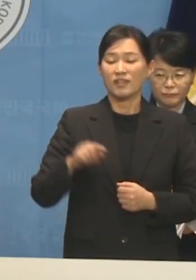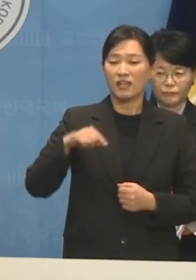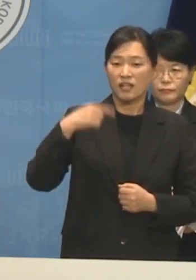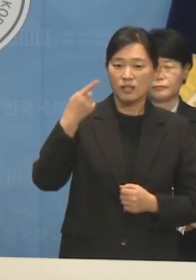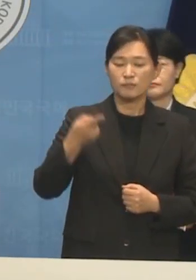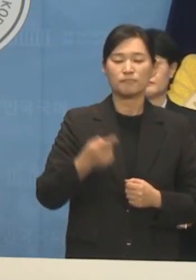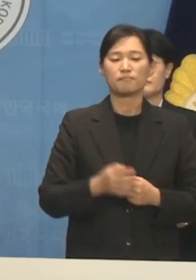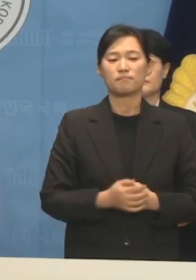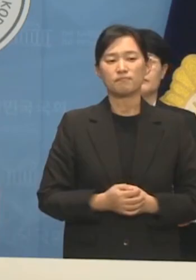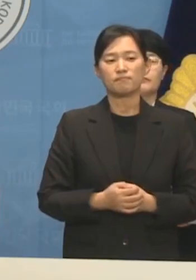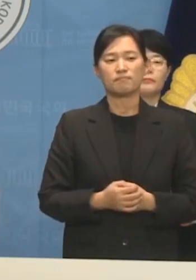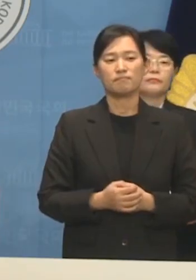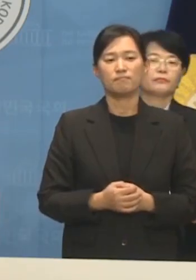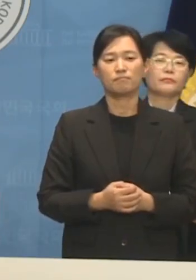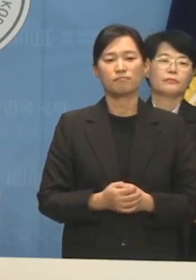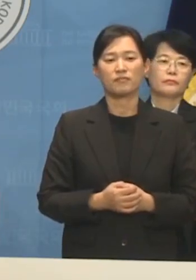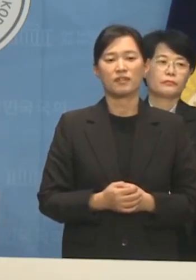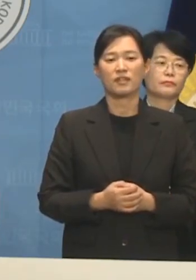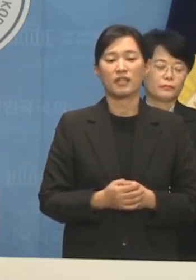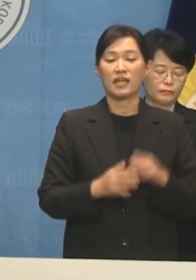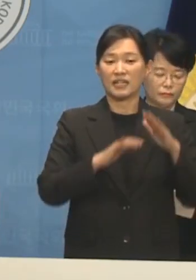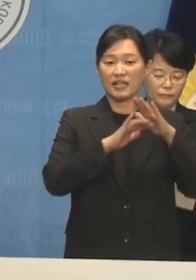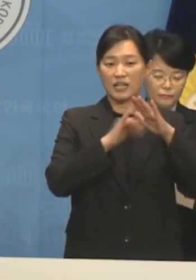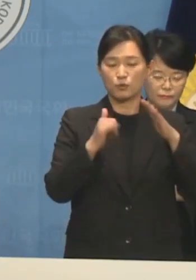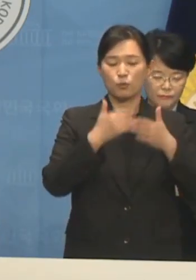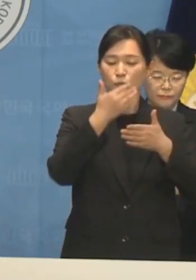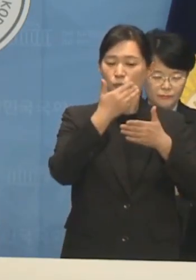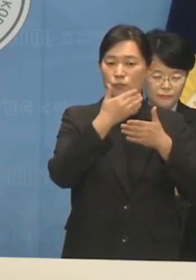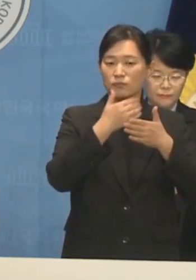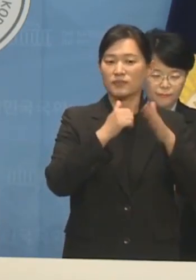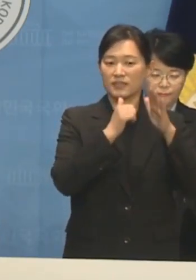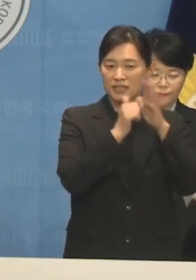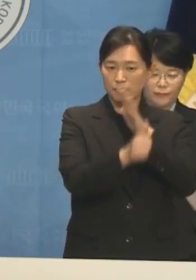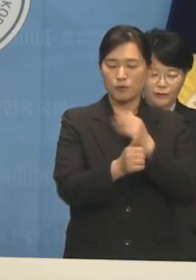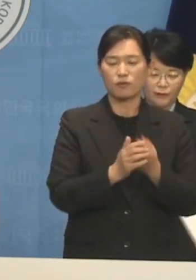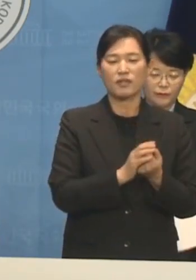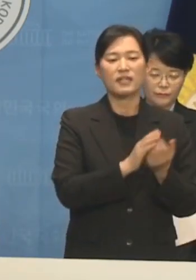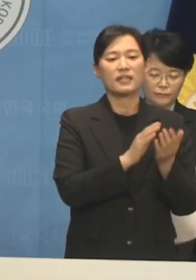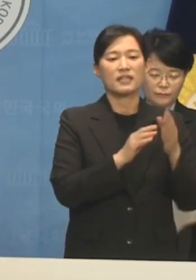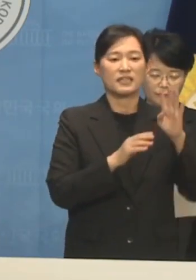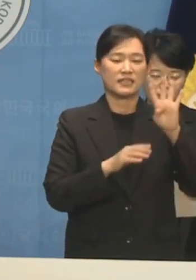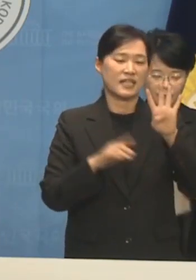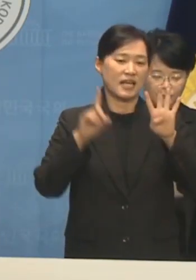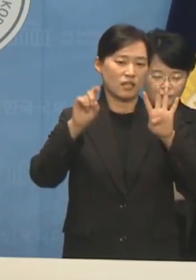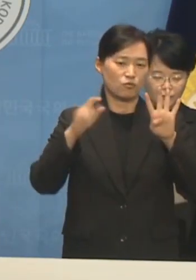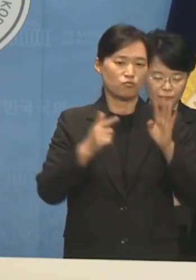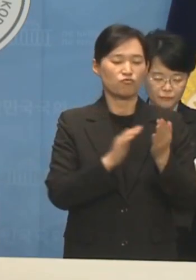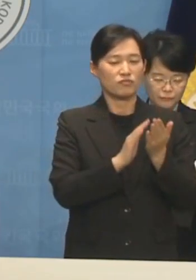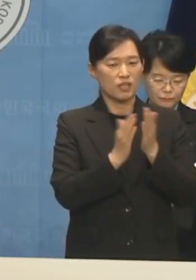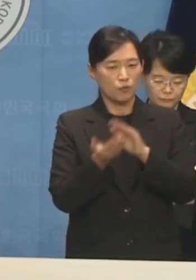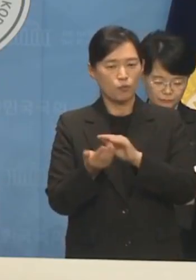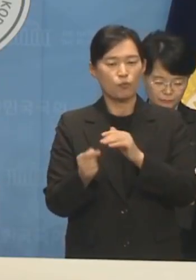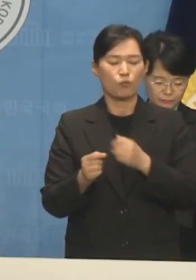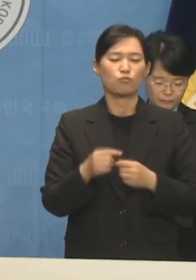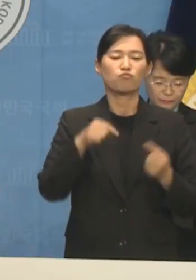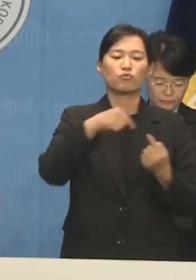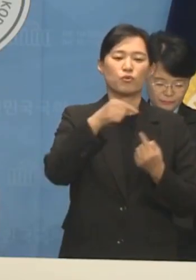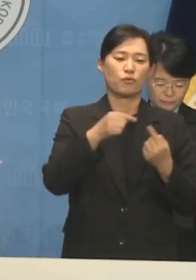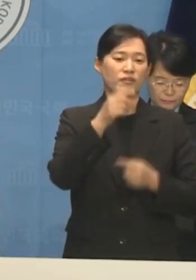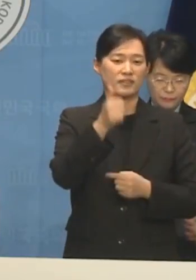다음은 유가족을 대표해서 김종기 4.16 세월호 참사 가족협의회 운영위원장님 말씀 듣도록